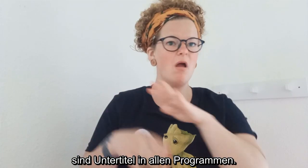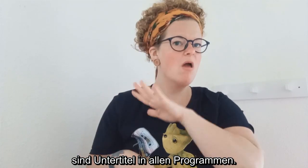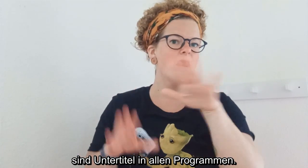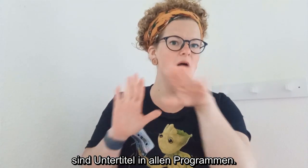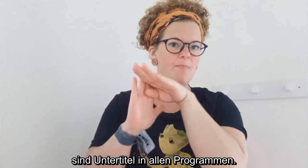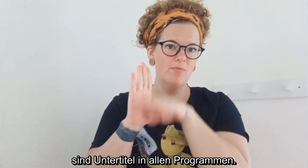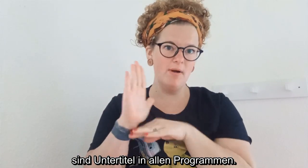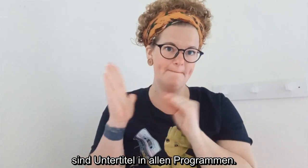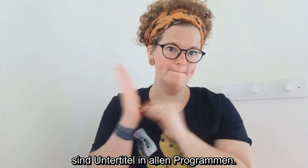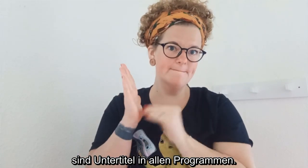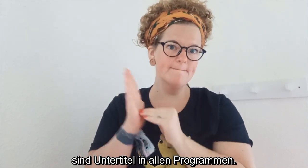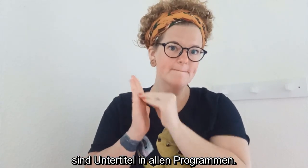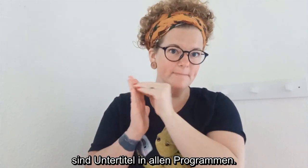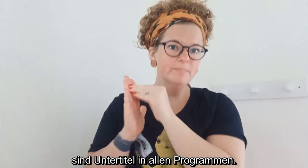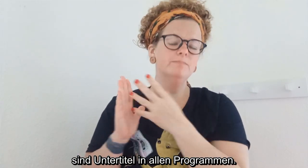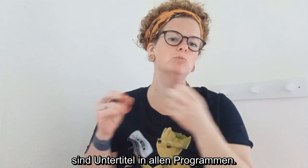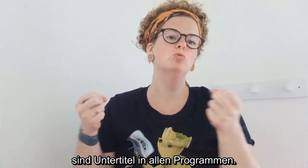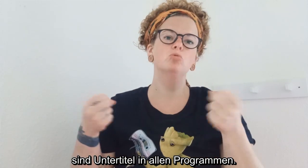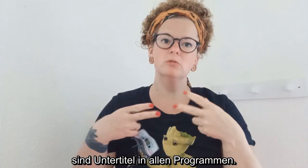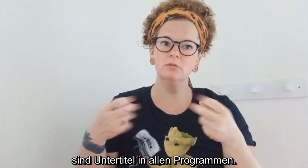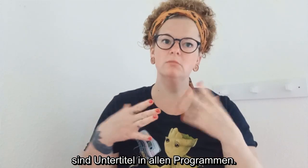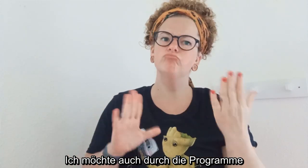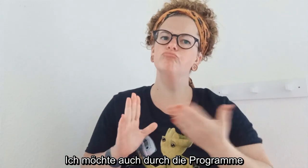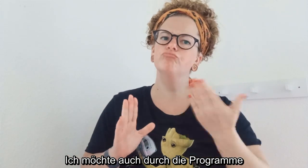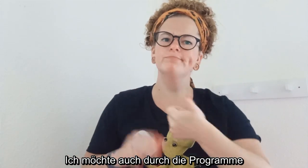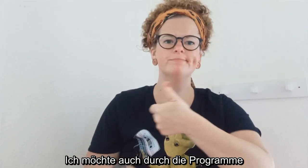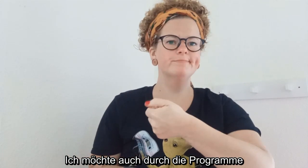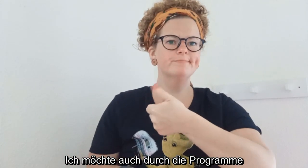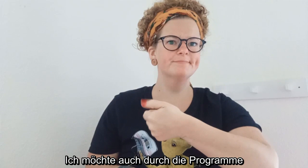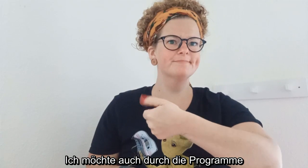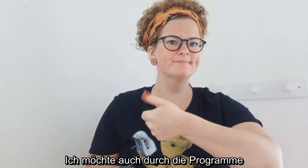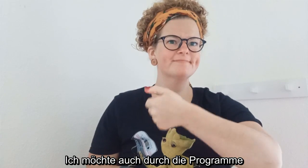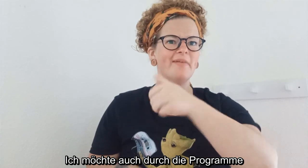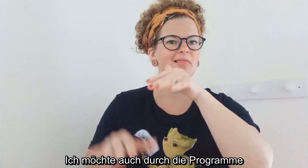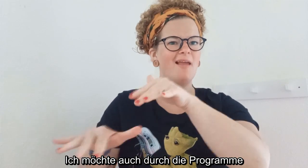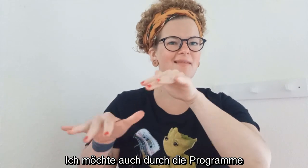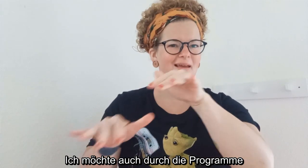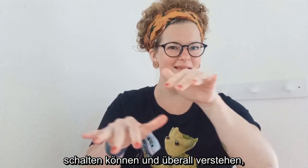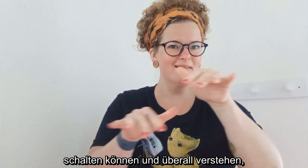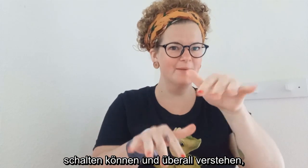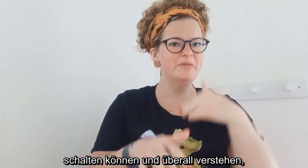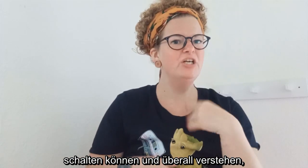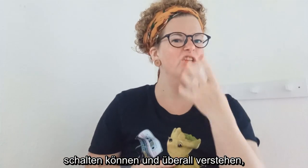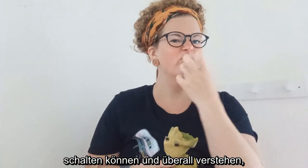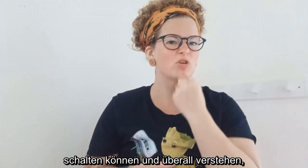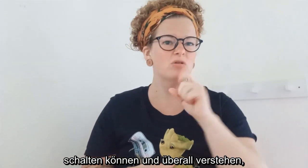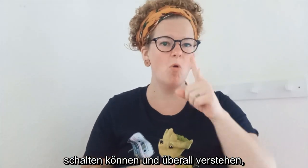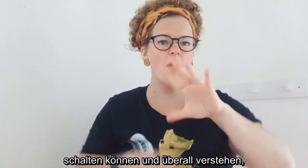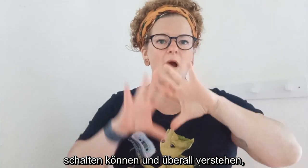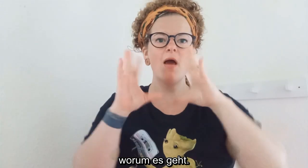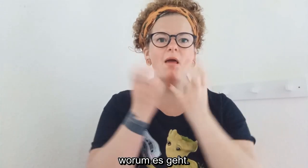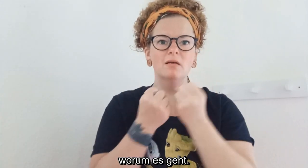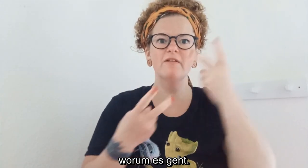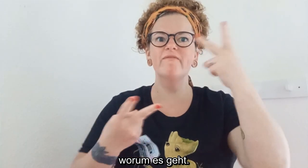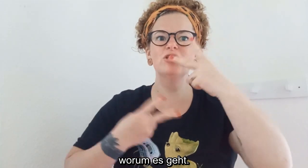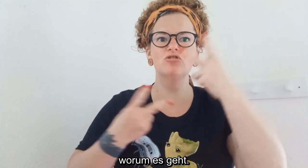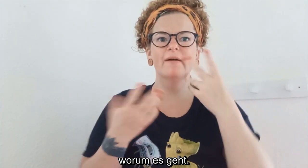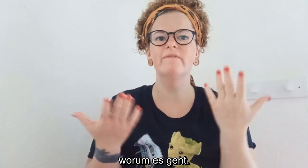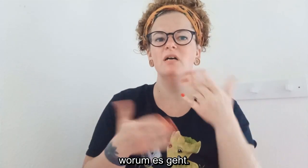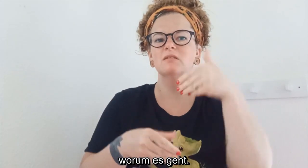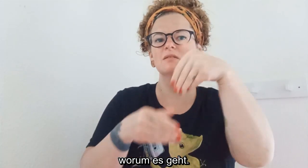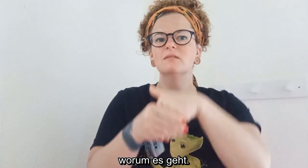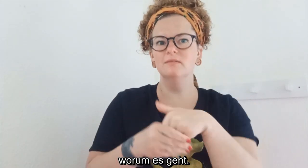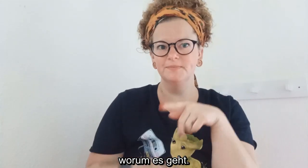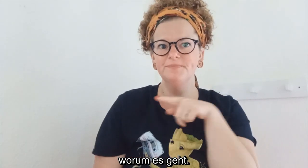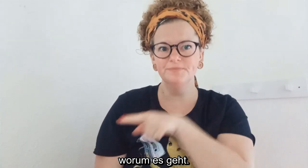In Deutschland allen Programmen Ich möchte auch durch die Programme schalten können und überall verstehen und worum es geht